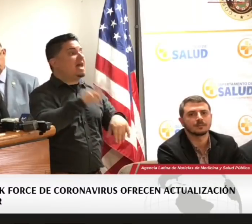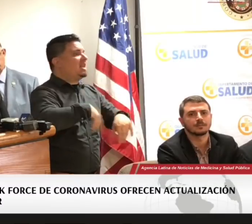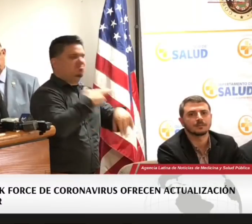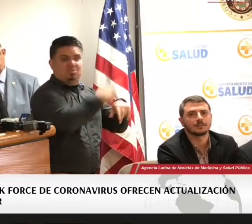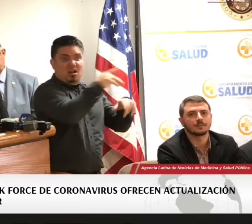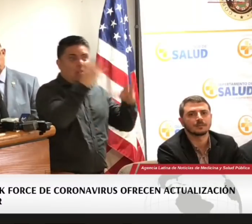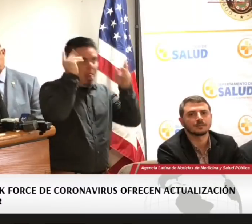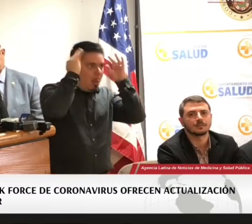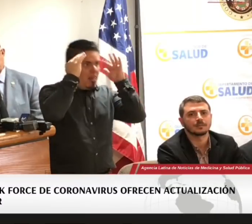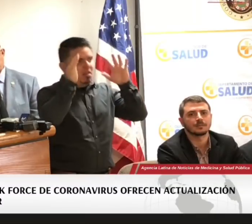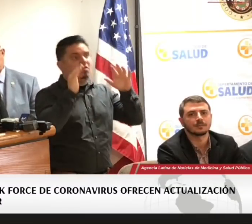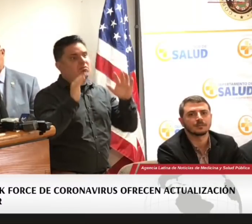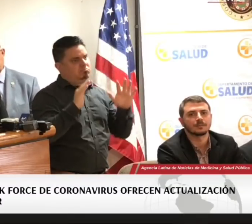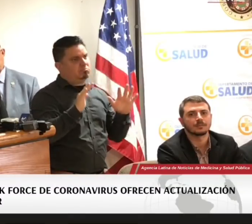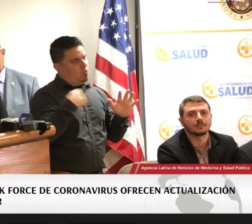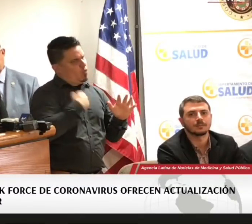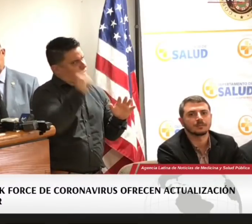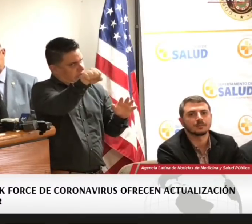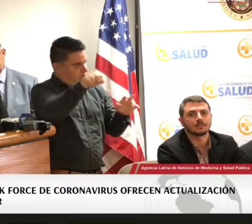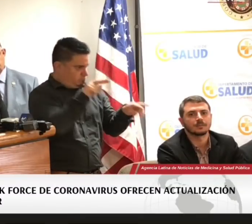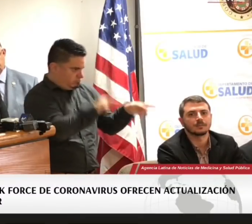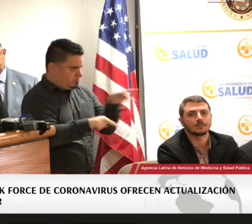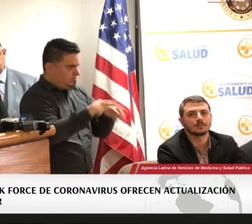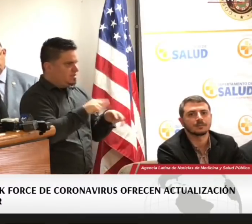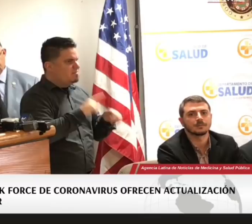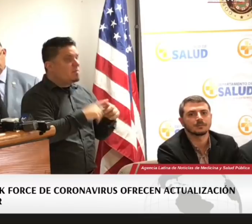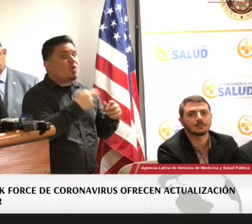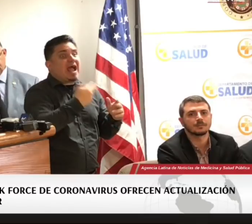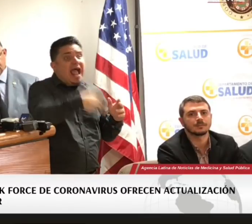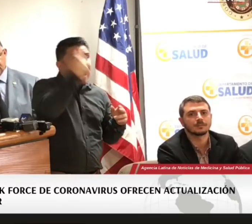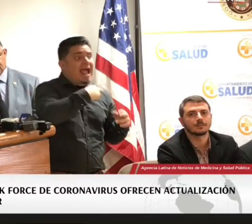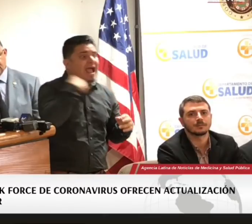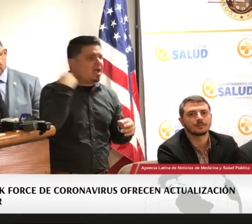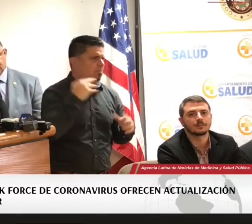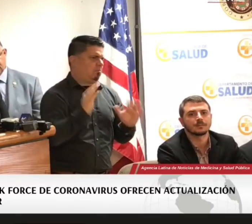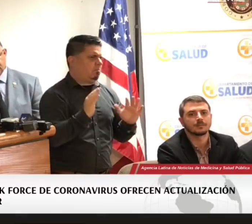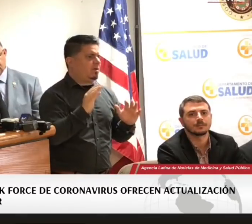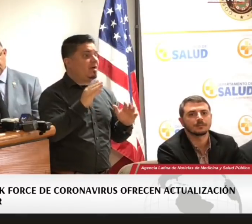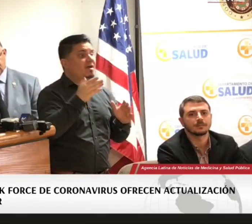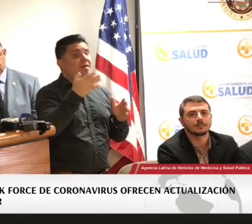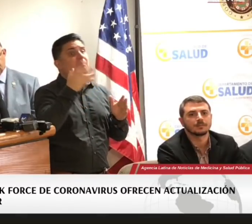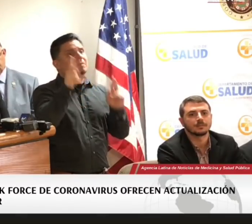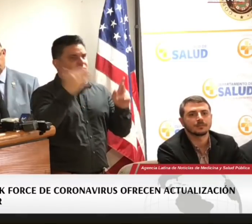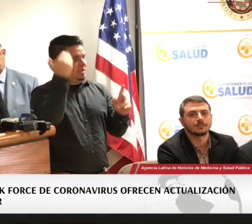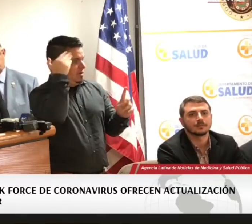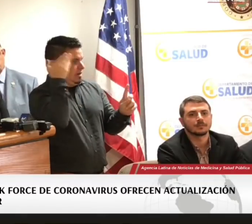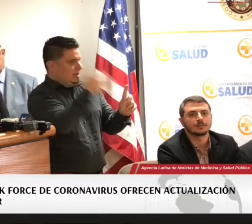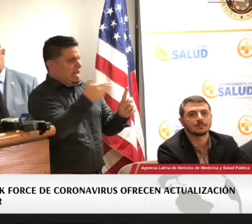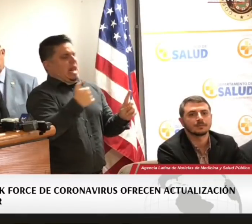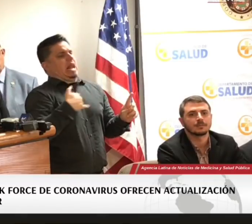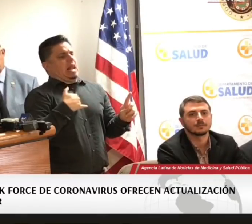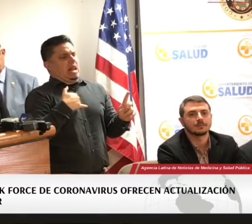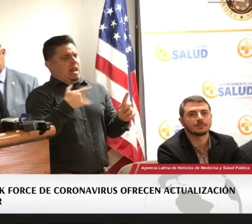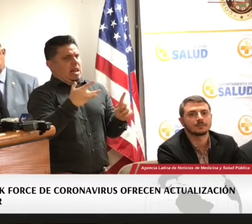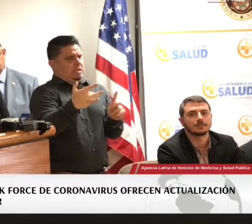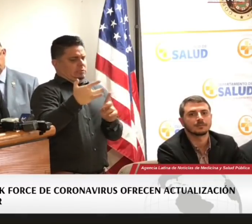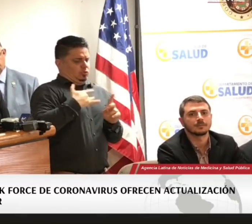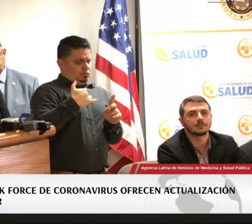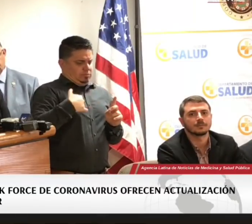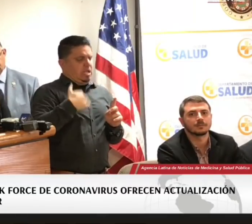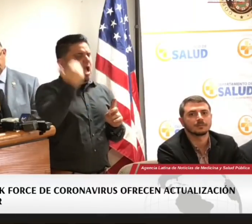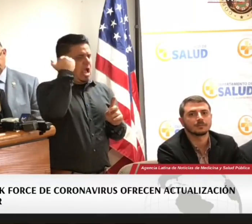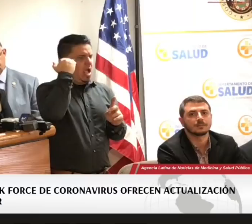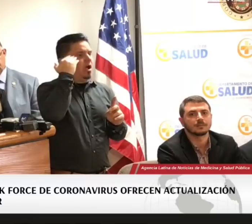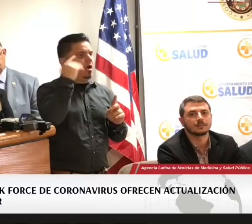obstante, se le está solicitando a las personas que saben que estuvieron en contacto con él porque lo conocen. Sí, porque una pista de baile todo el mundo